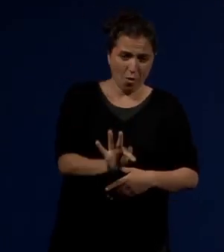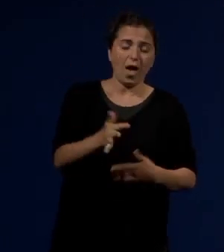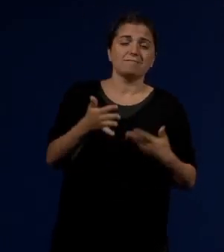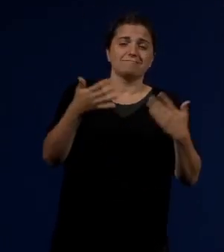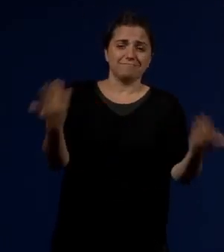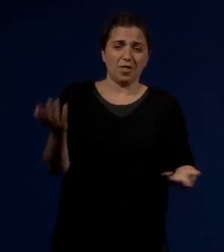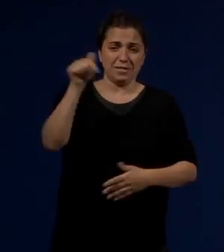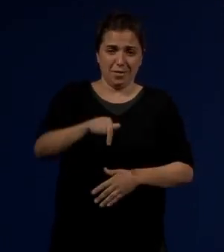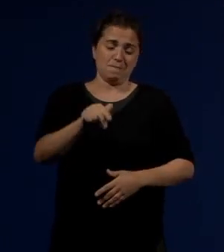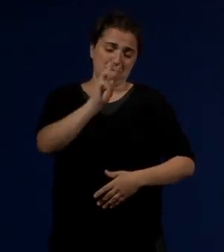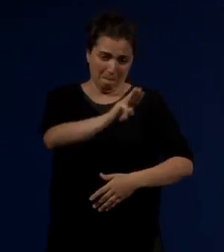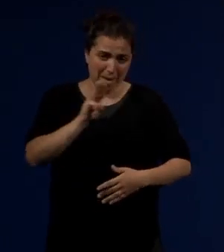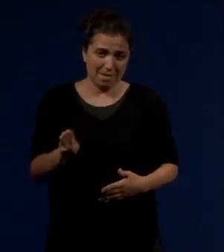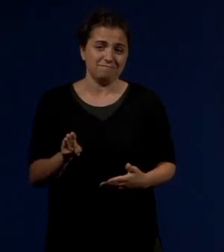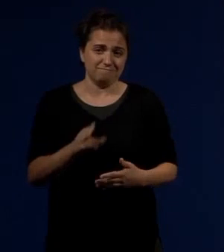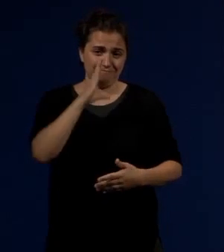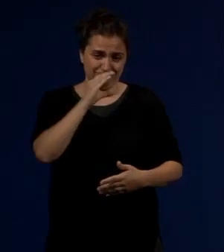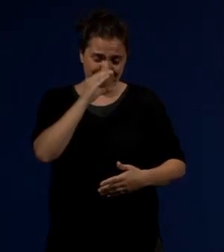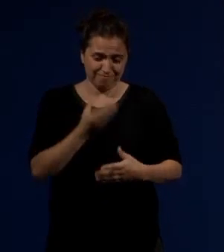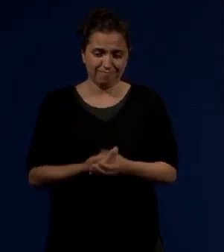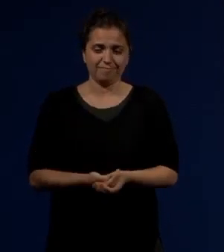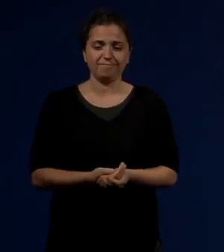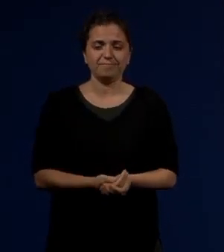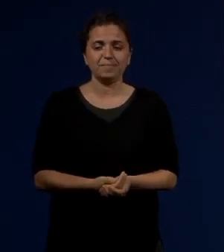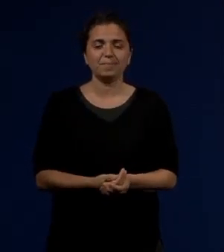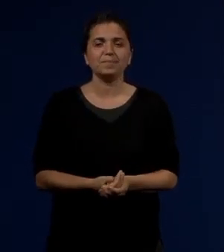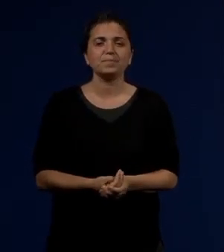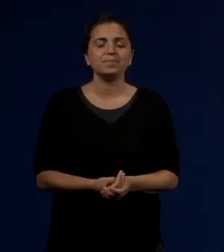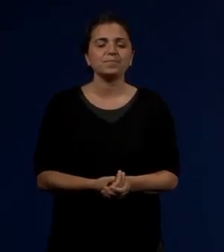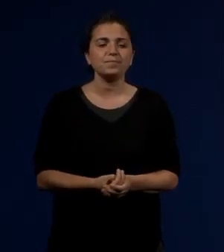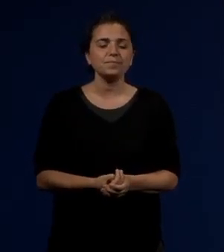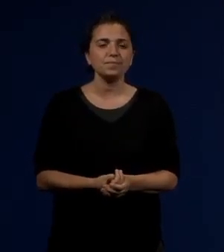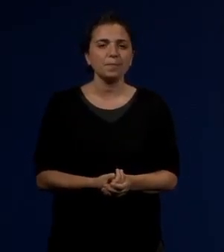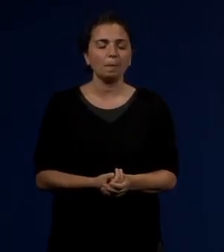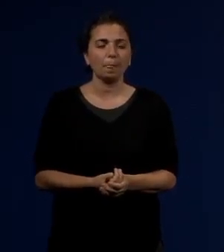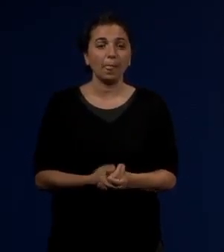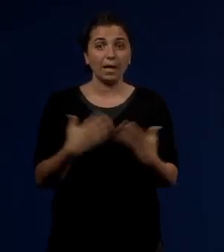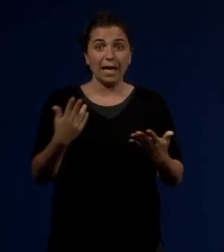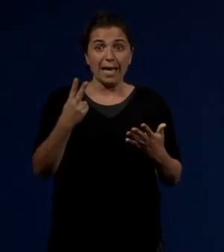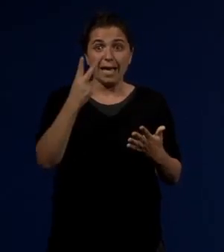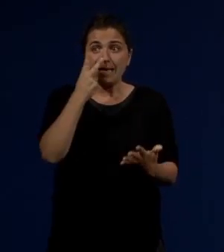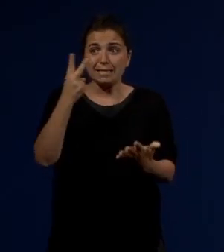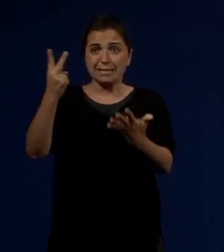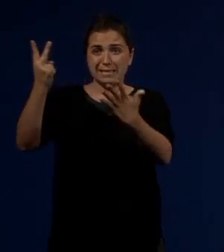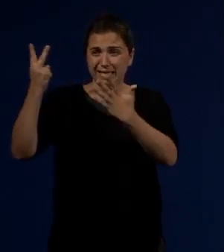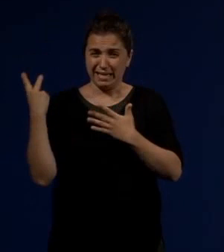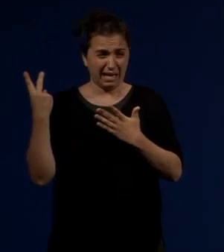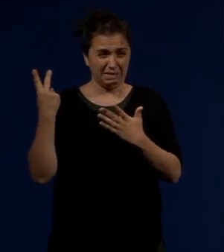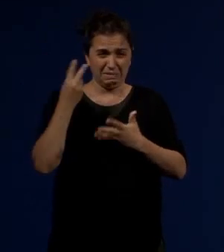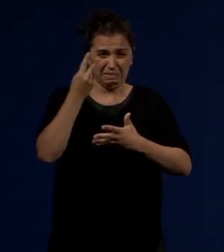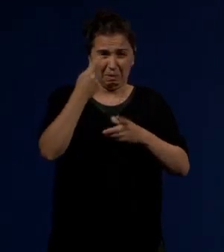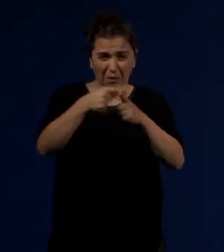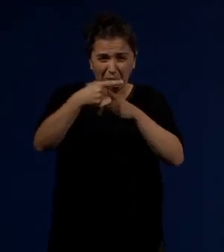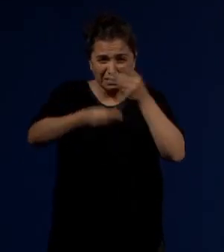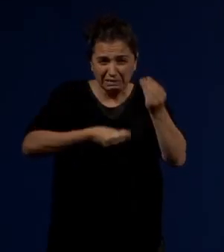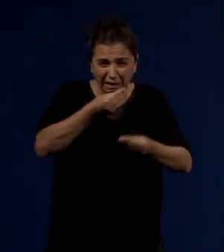anos... 7 anos facendo falcatruadas por todo o país, agora